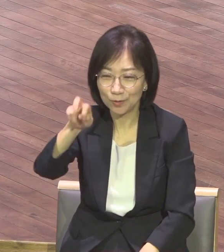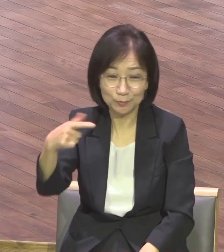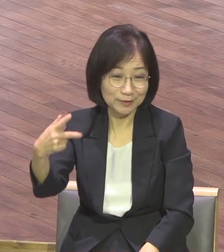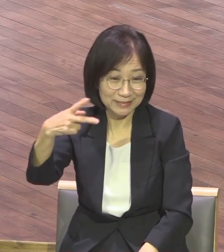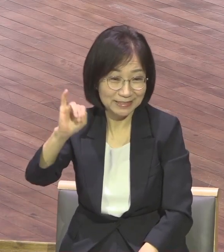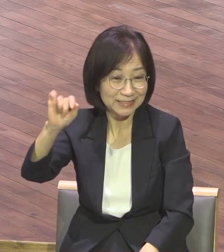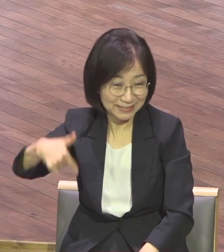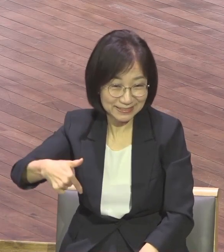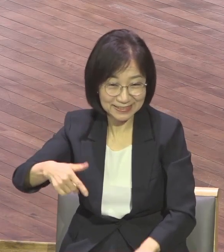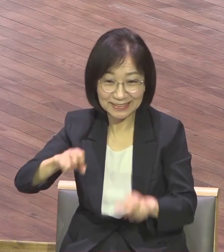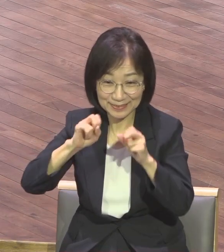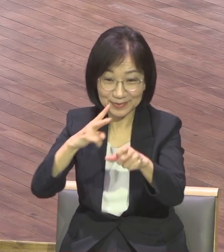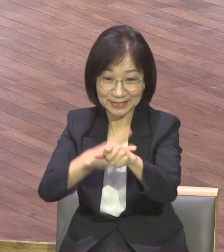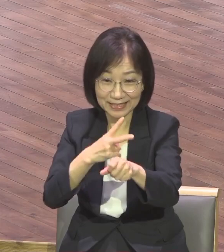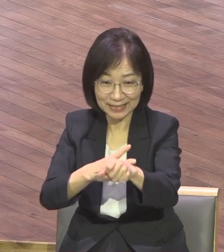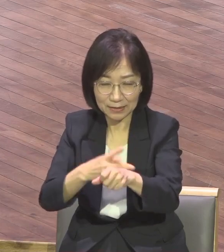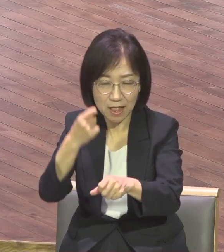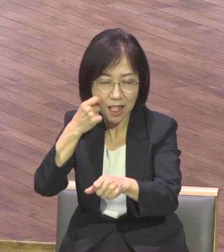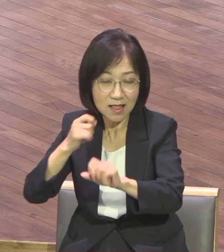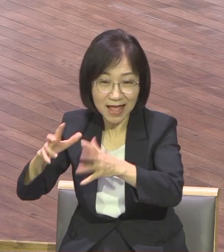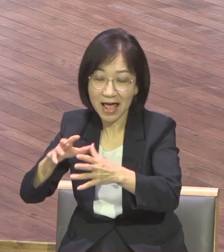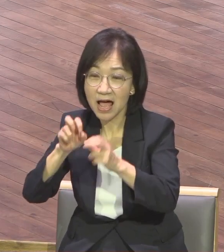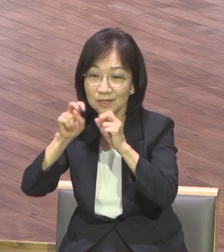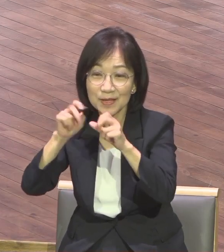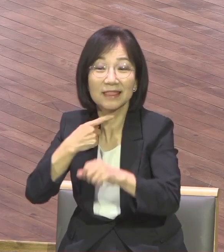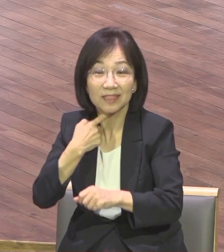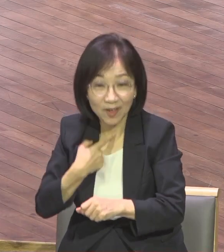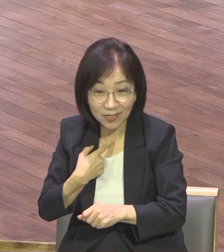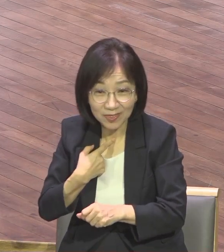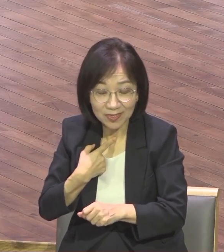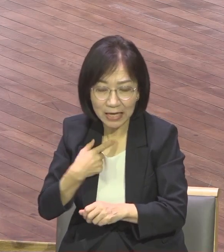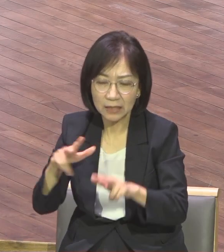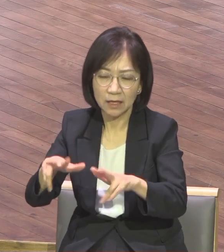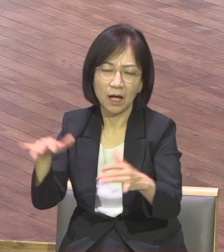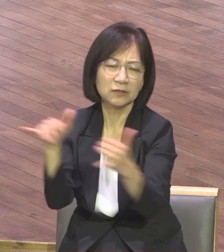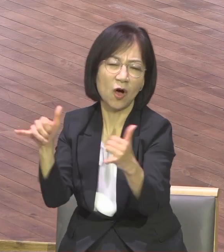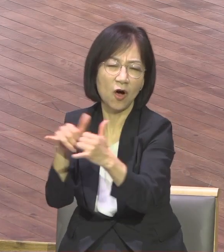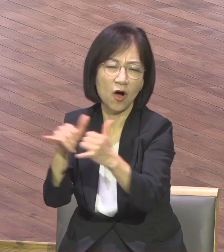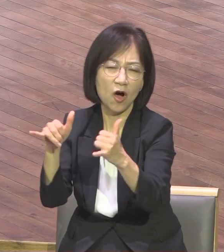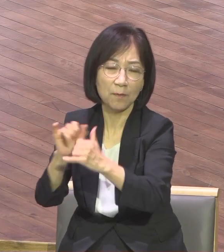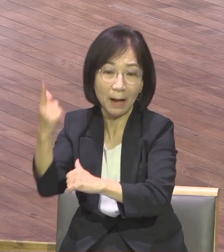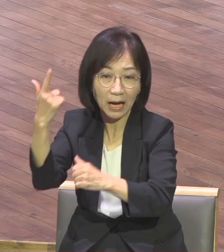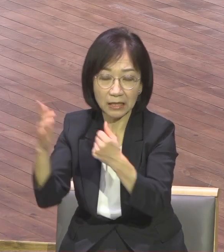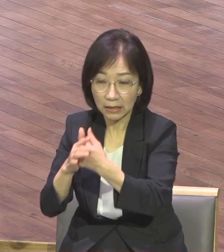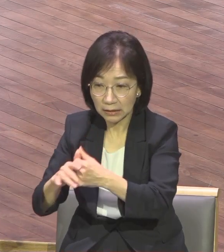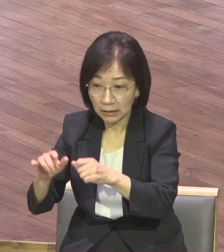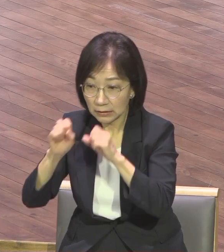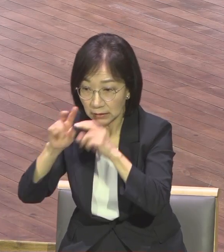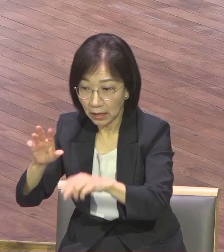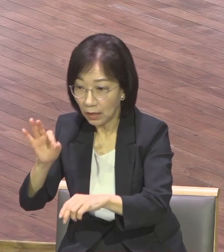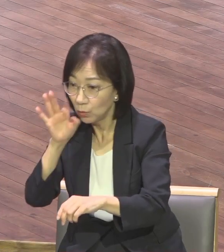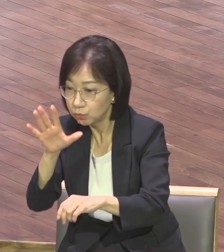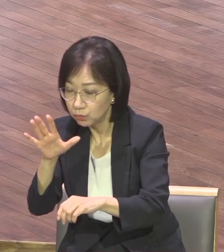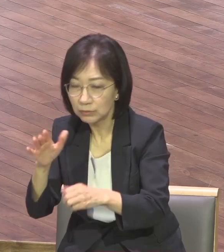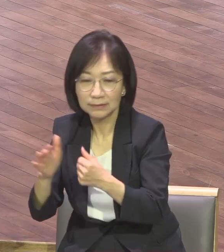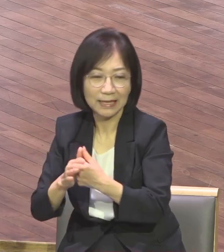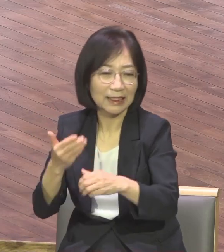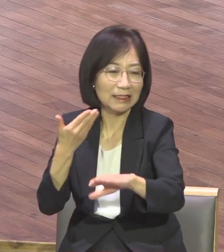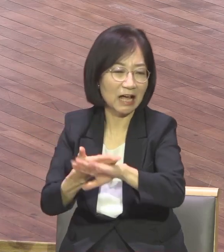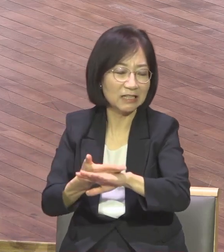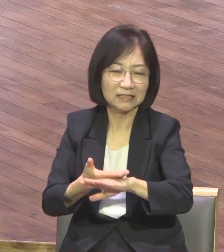그동안 우크라이나에서 선교를 했는데 전쟁이 나가지고 못 가니까, 안 그래도